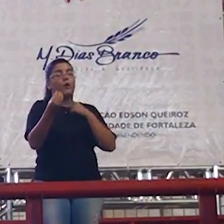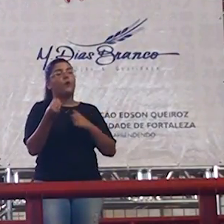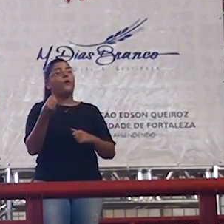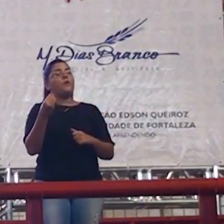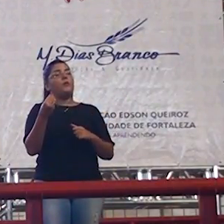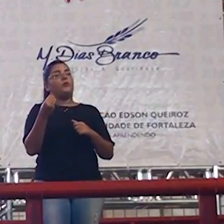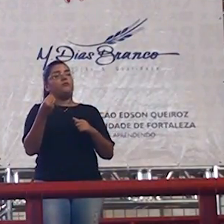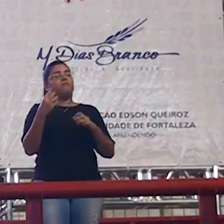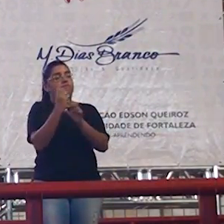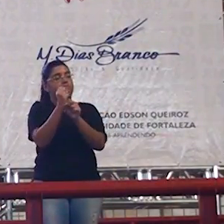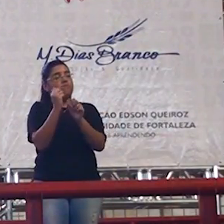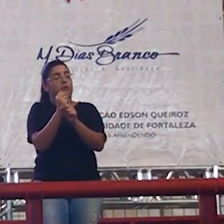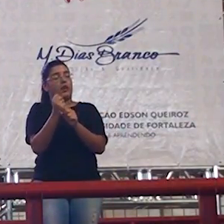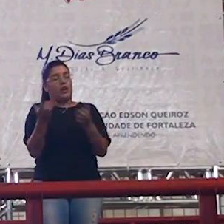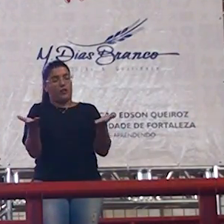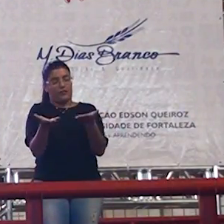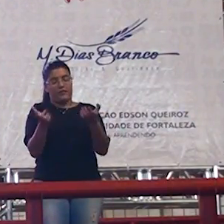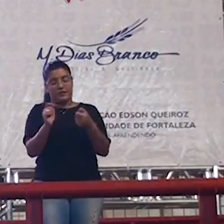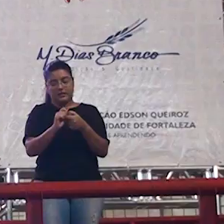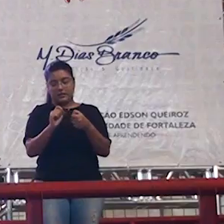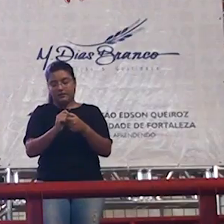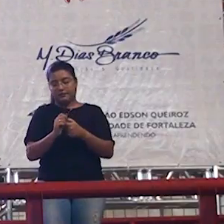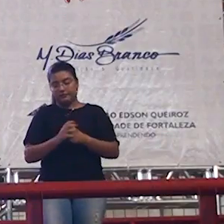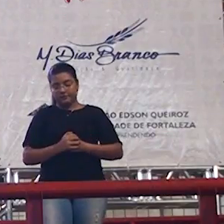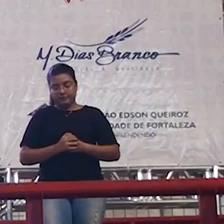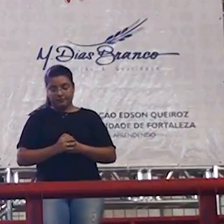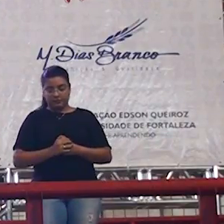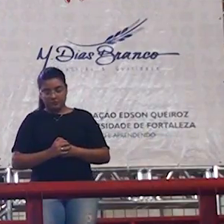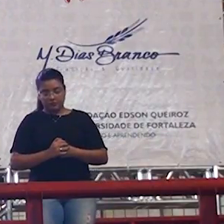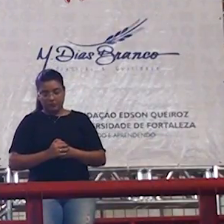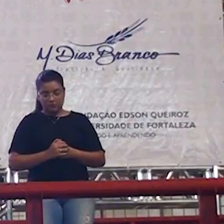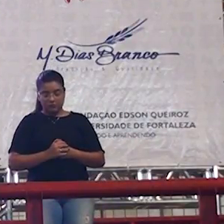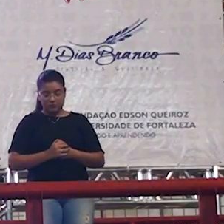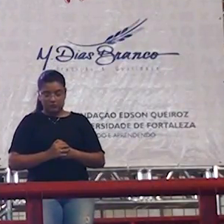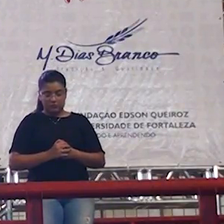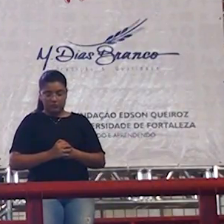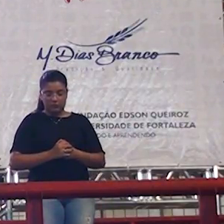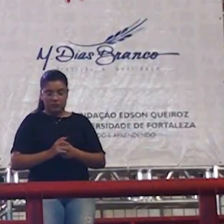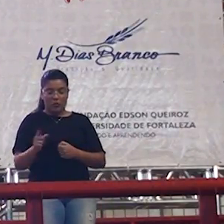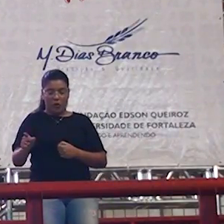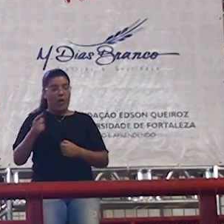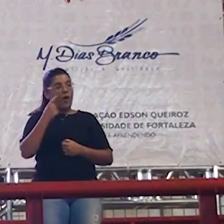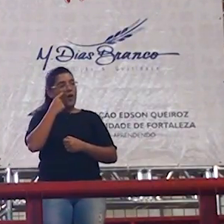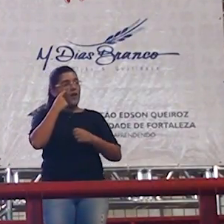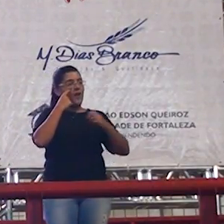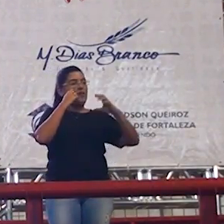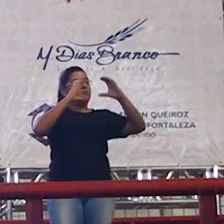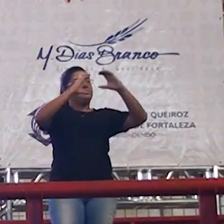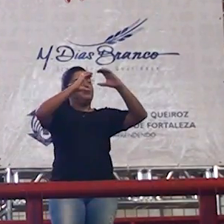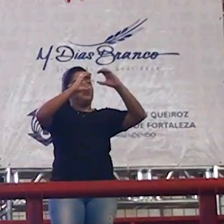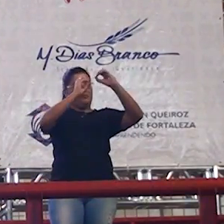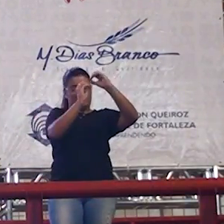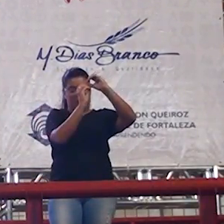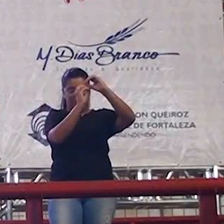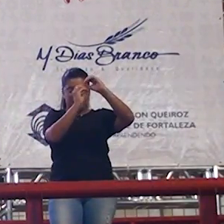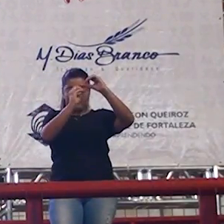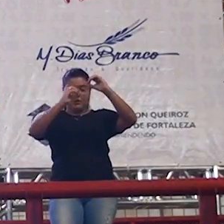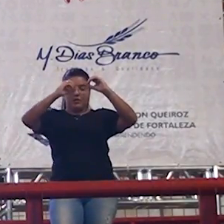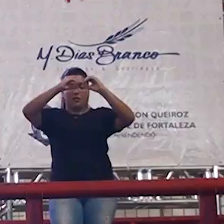essas medidas. Mas vamos aqui. Ó, eu fiz o seguinte esquema.